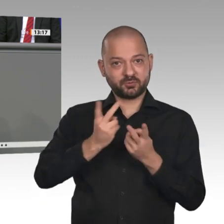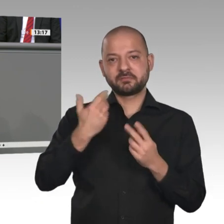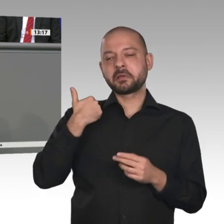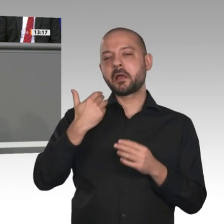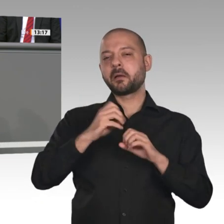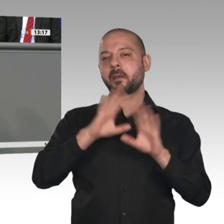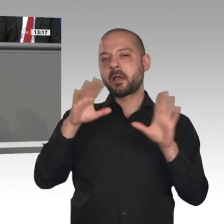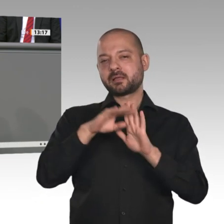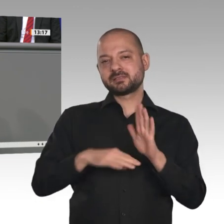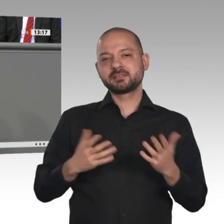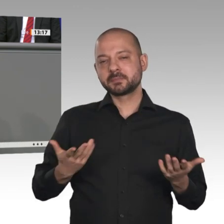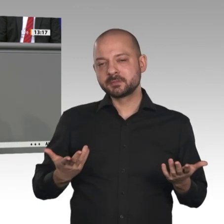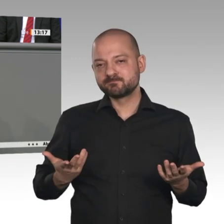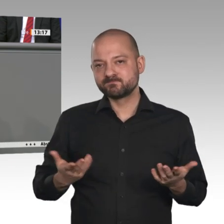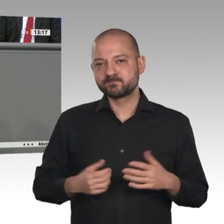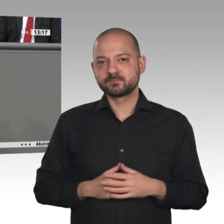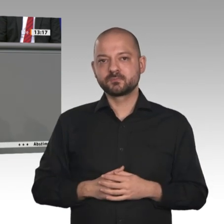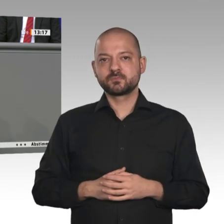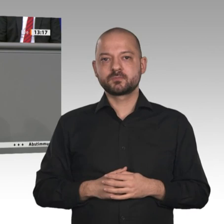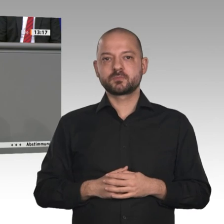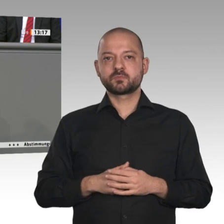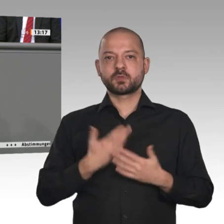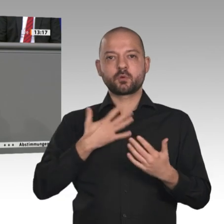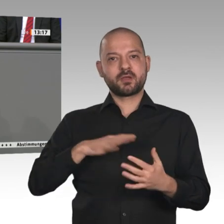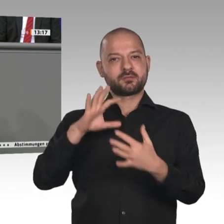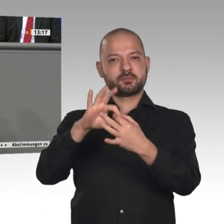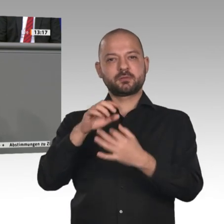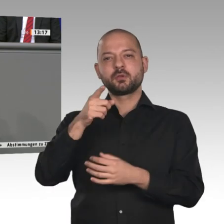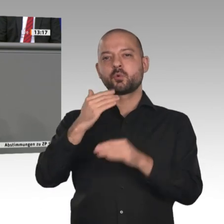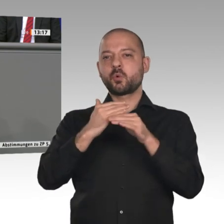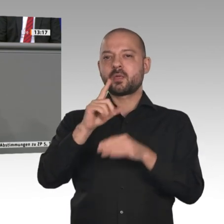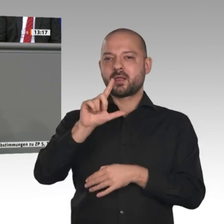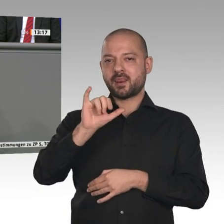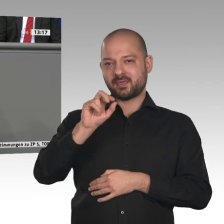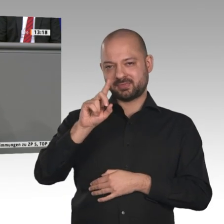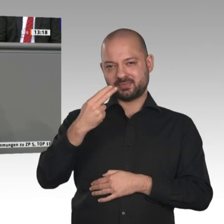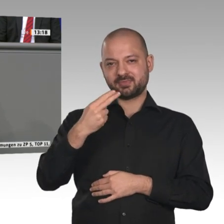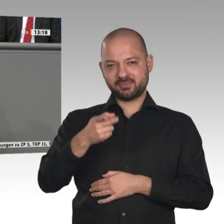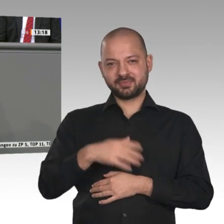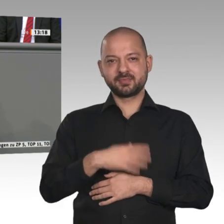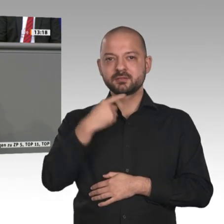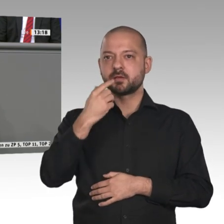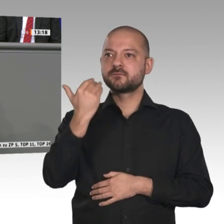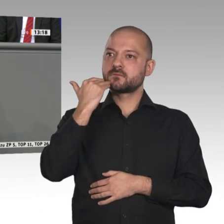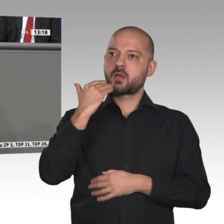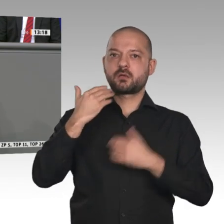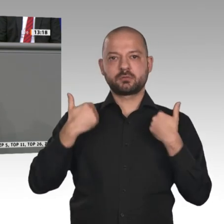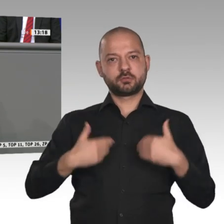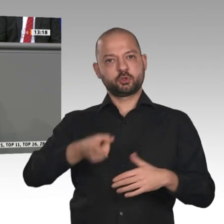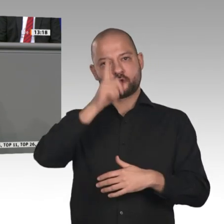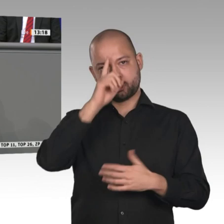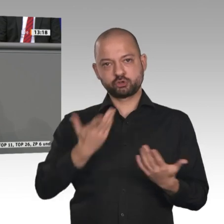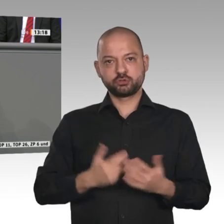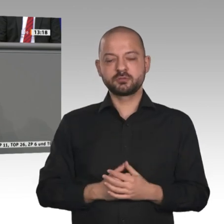Deutscher? Unser Grundgesetz sagt, wer die deutsche Staatsangehörigkeit besitzt. In Deutschland